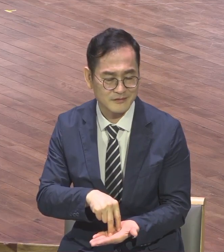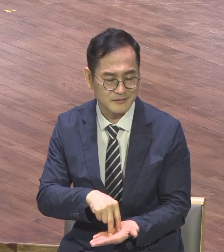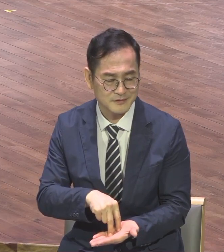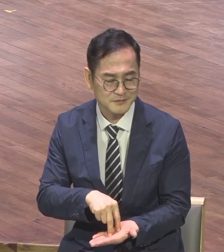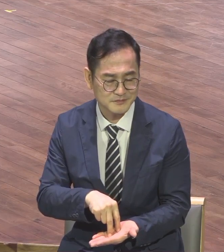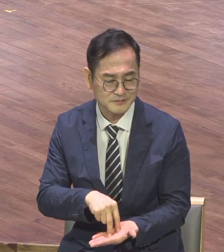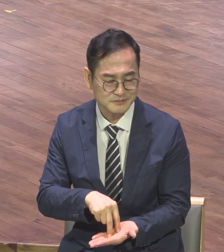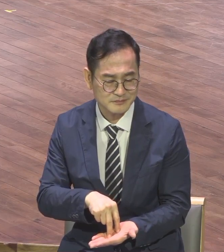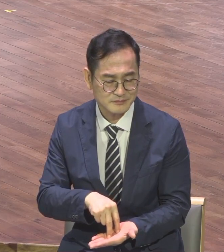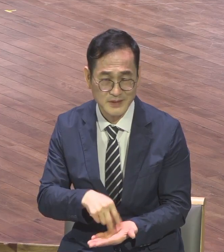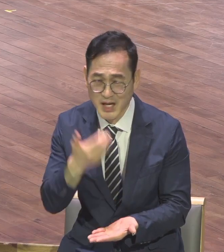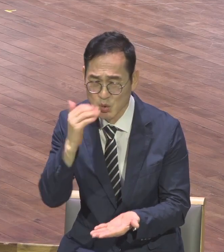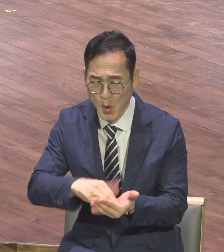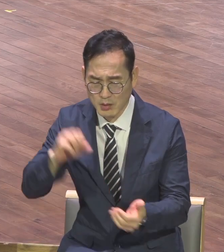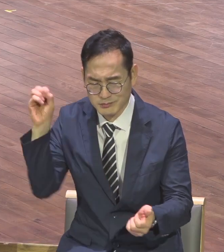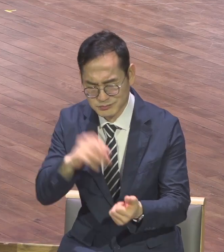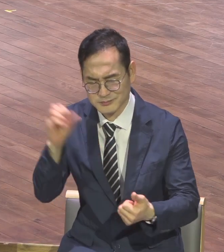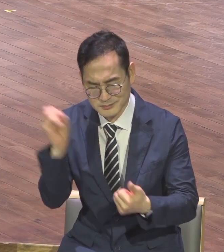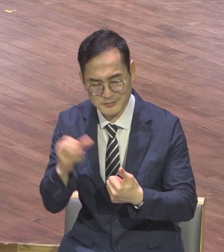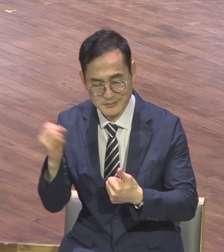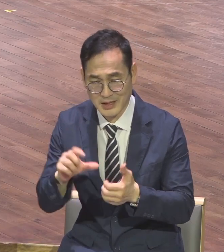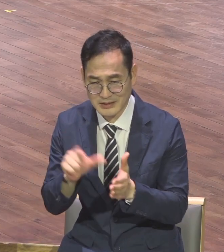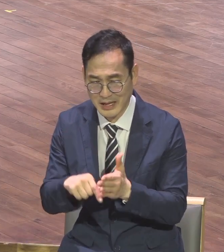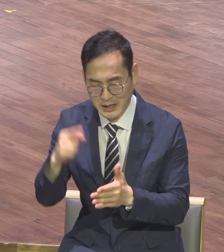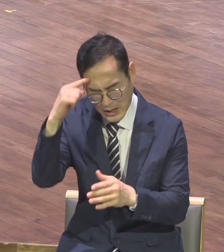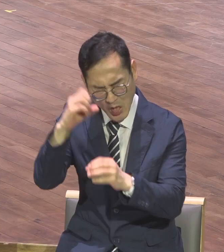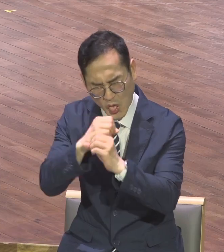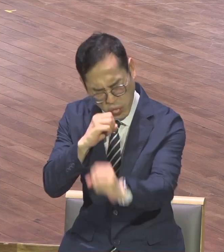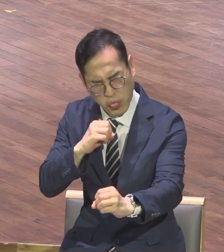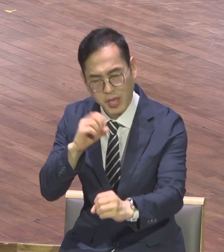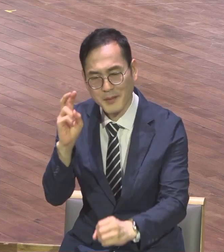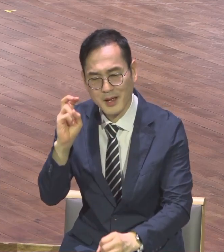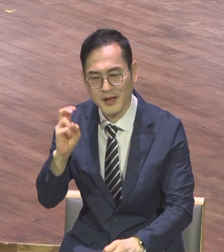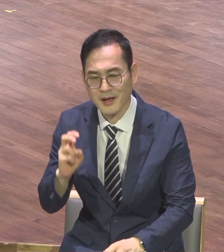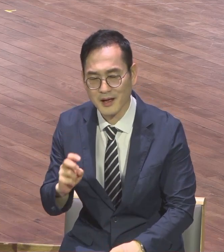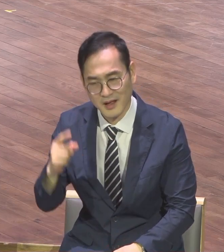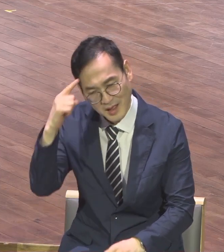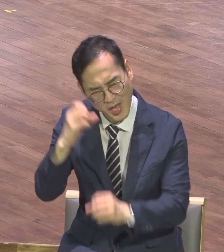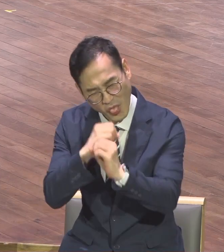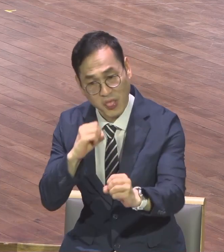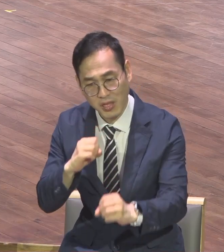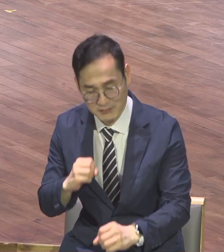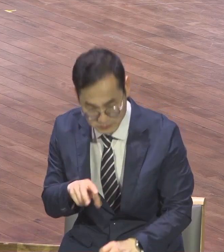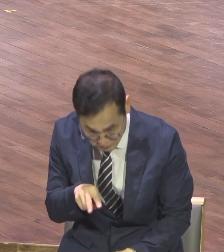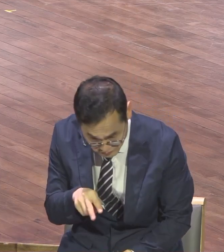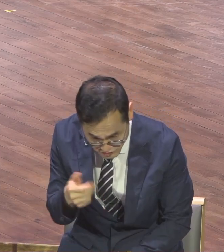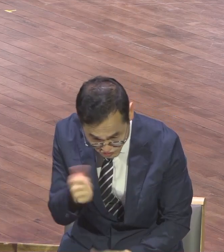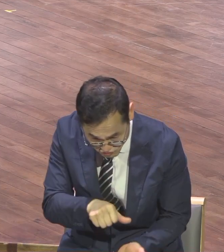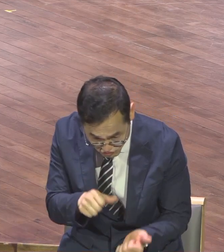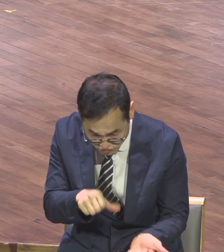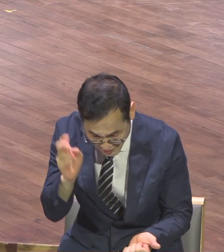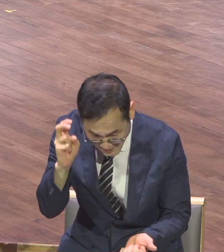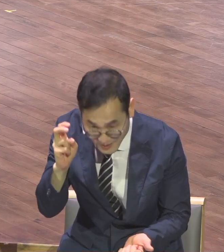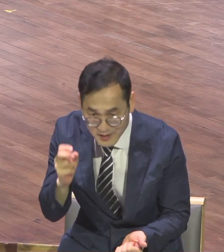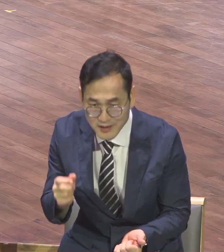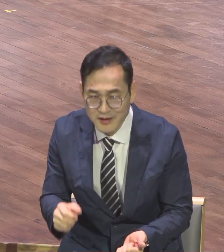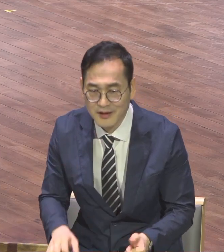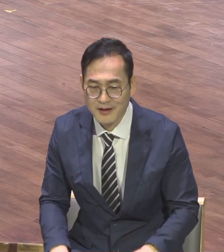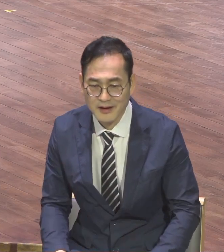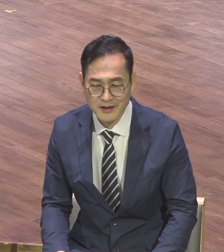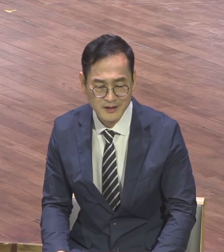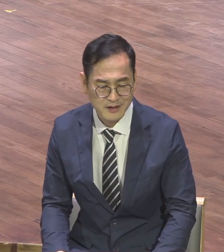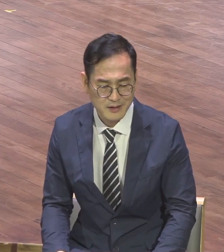이들이 도로 칠 때 아마 기절한 것 같아요. 기절했는데 죽은 줄 알고 무슨